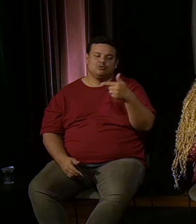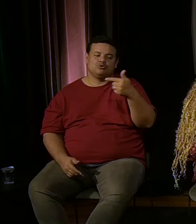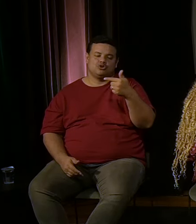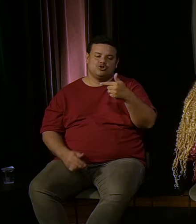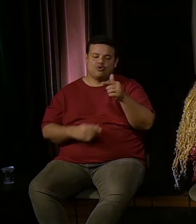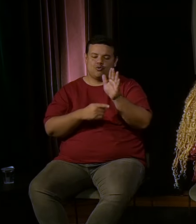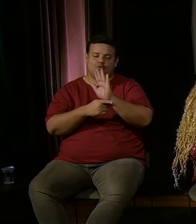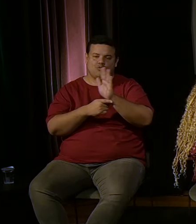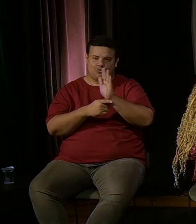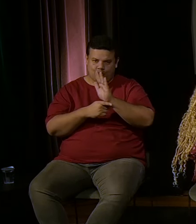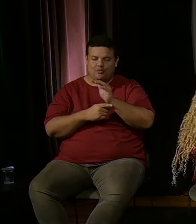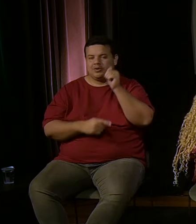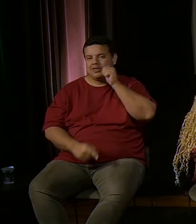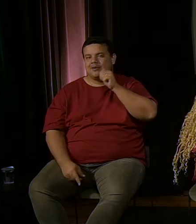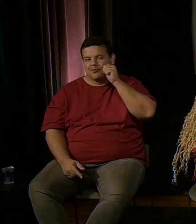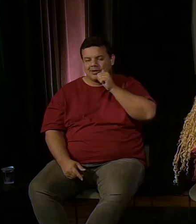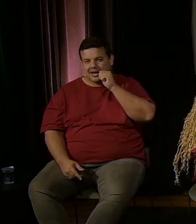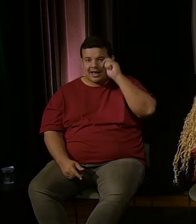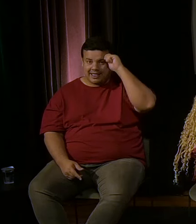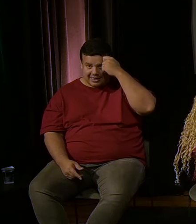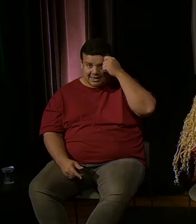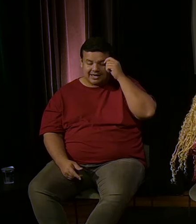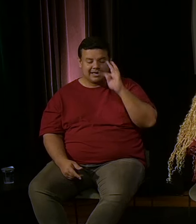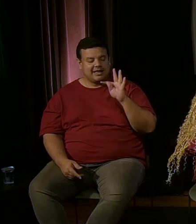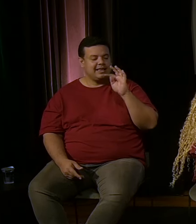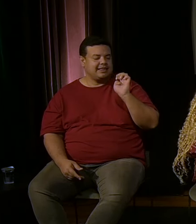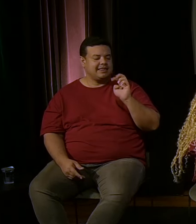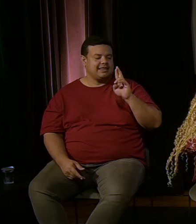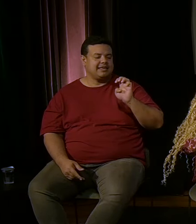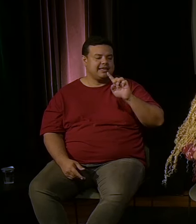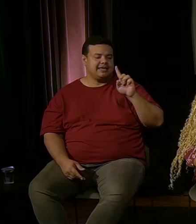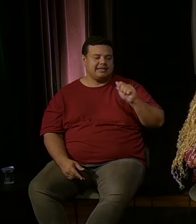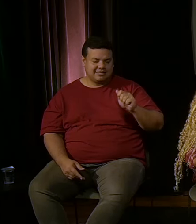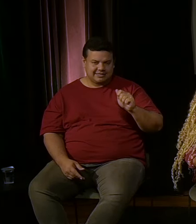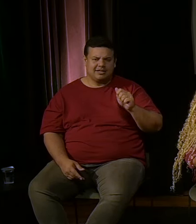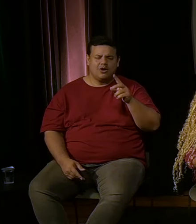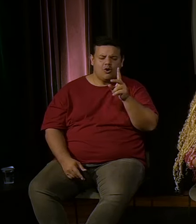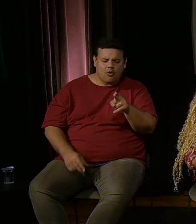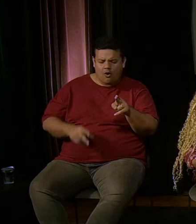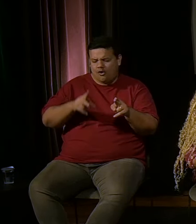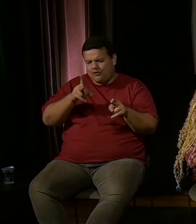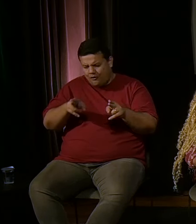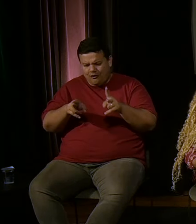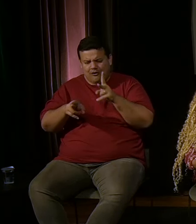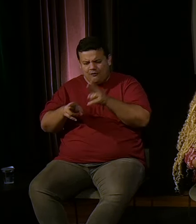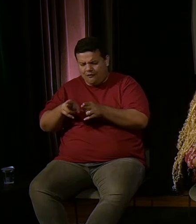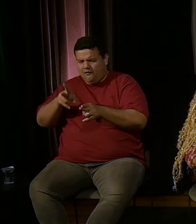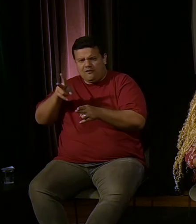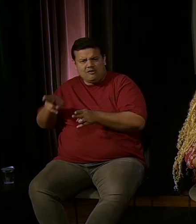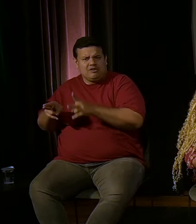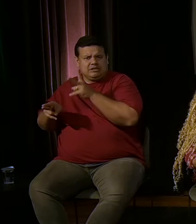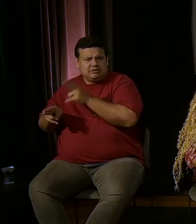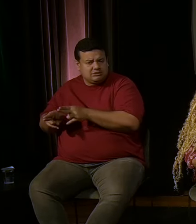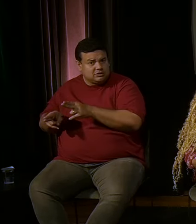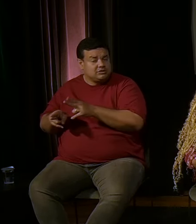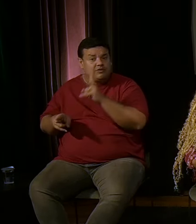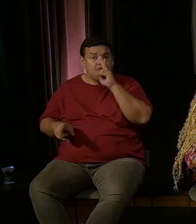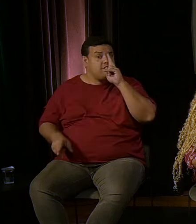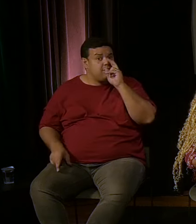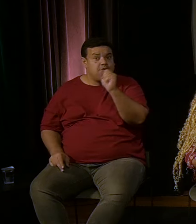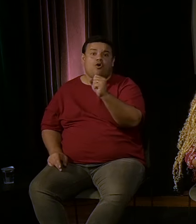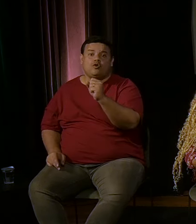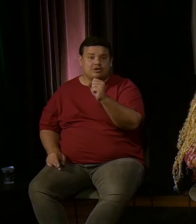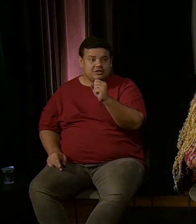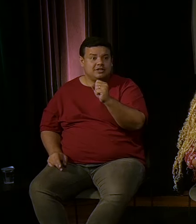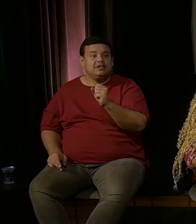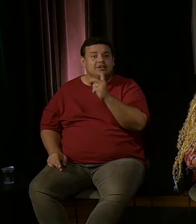da Negra Teresa, esses cortes, eles são tão brutais que eles deixam até rastro